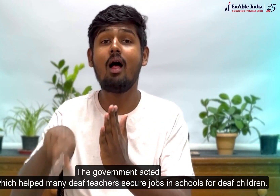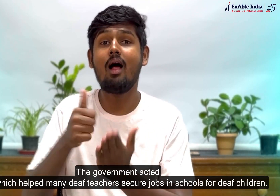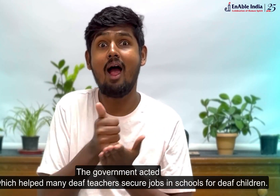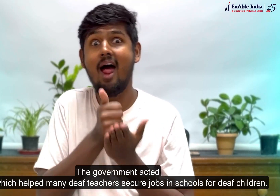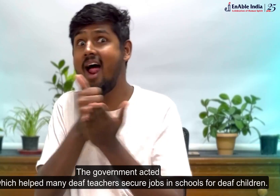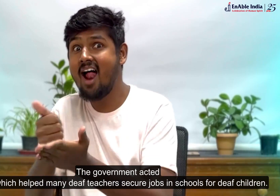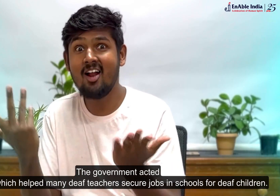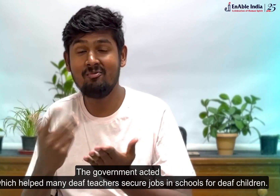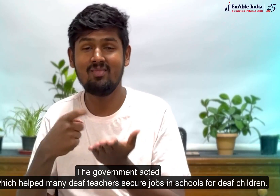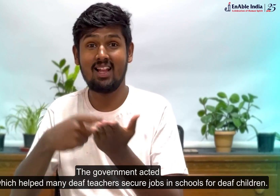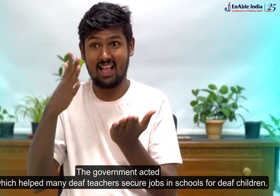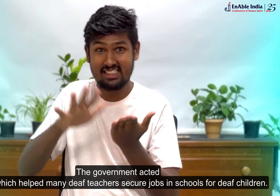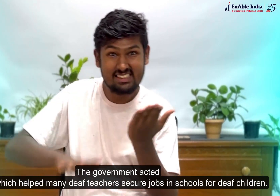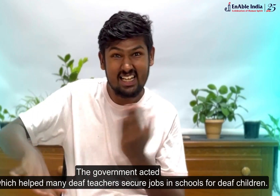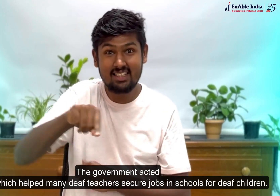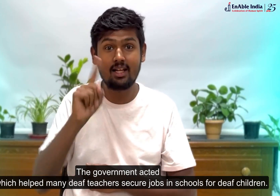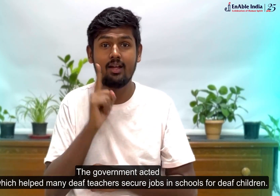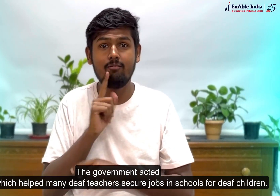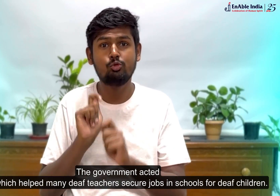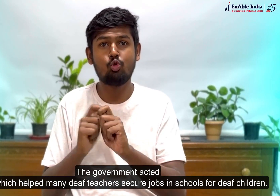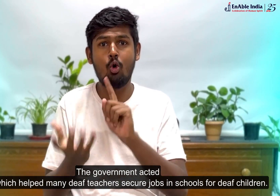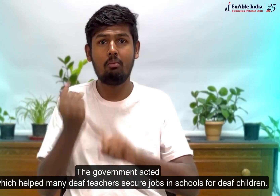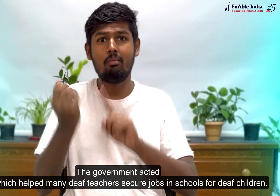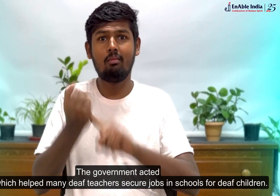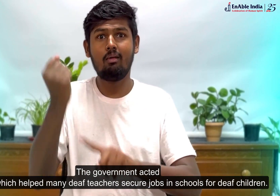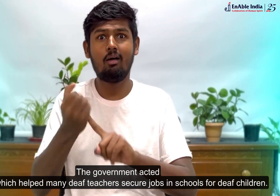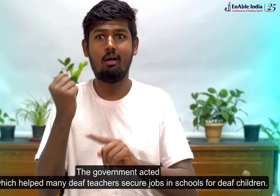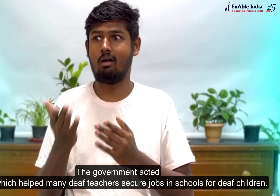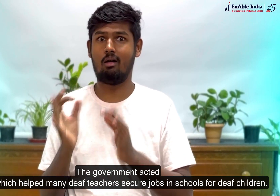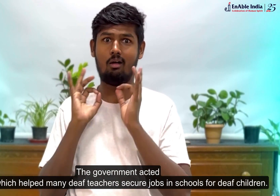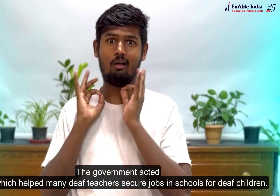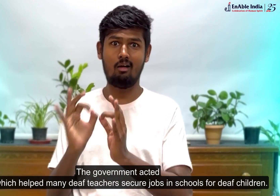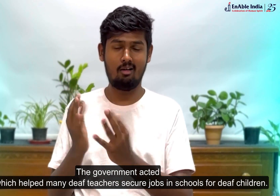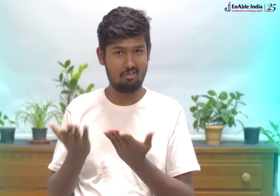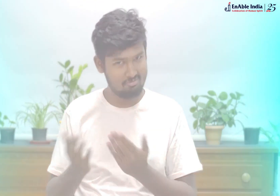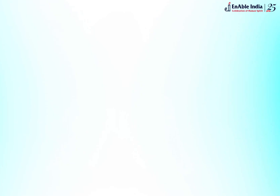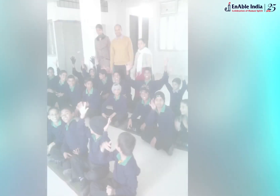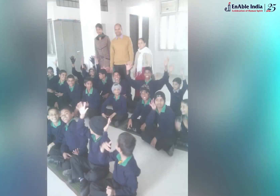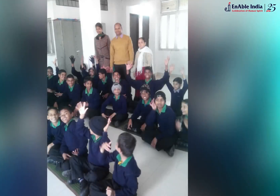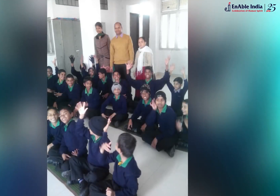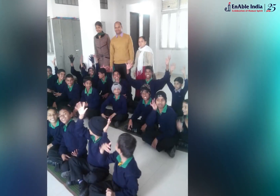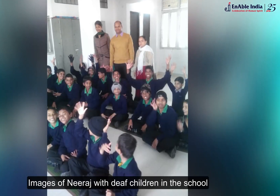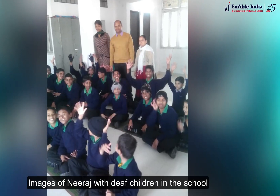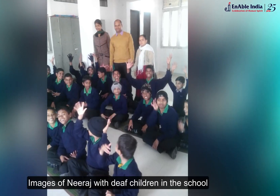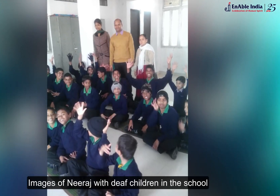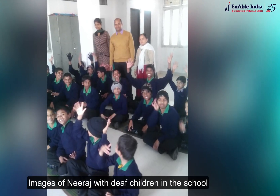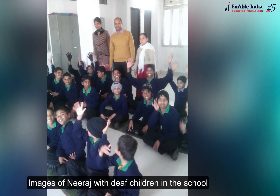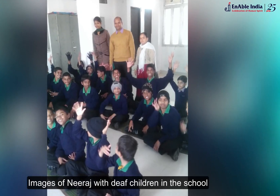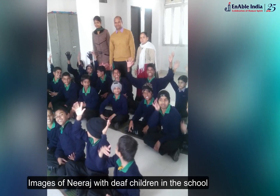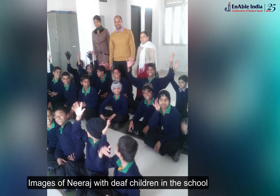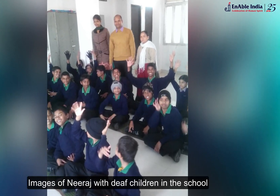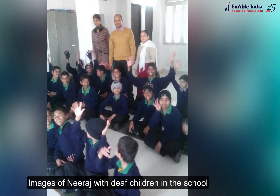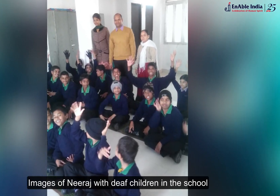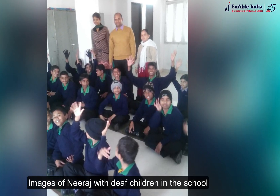ने इस पर कार्रवाई की जिससे कई बधिर शिक्षकों को बधिर बच्चों के लिए स्कूलों में नौकरी सुरक्षित करने में मदद